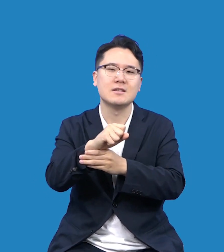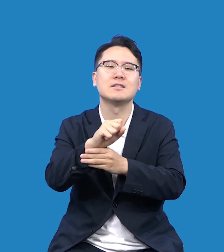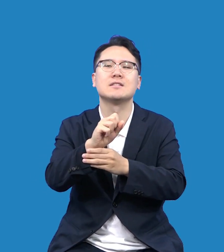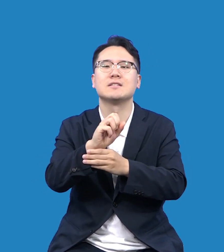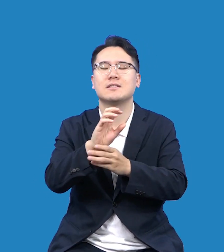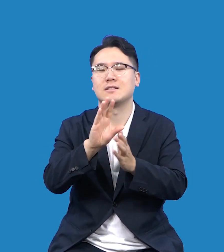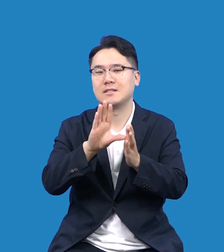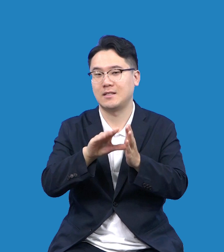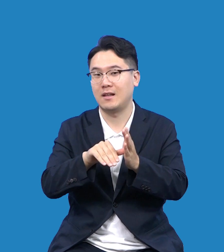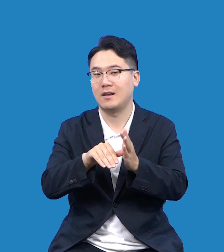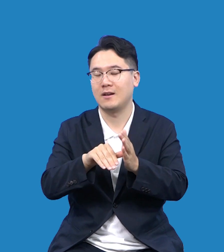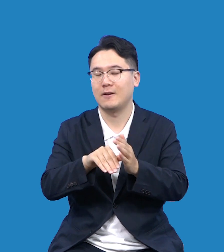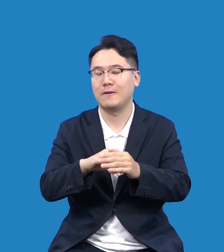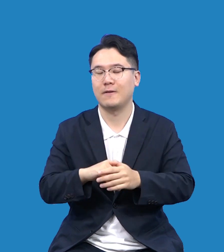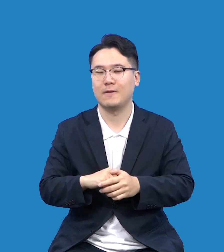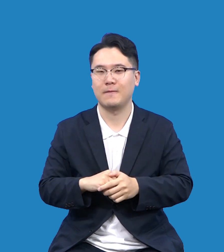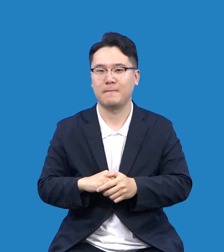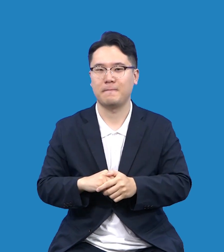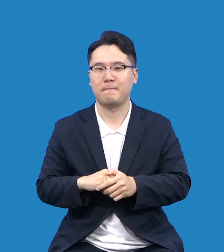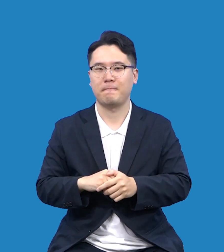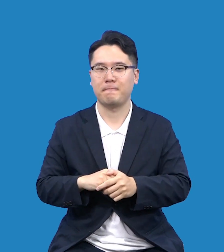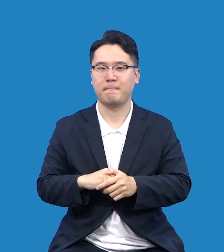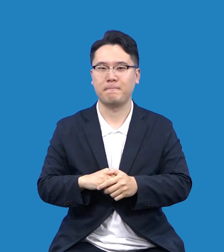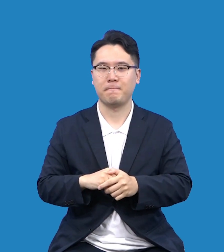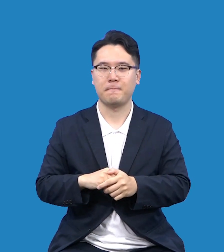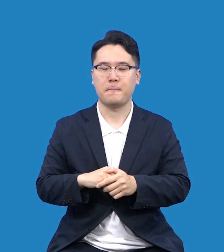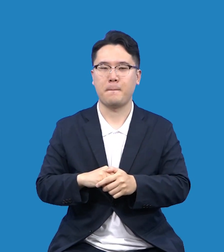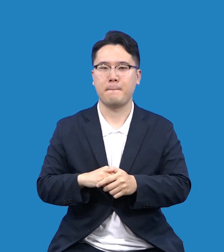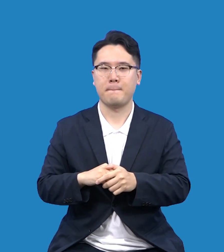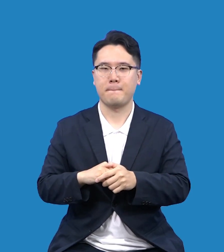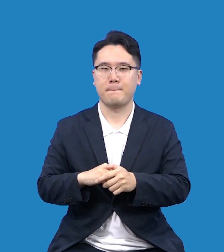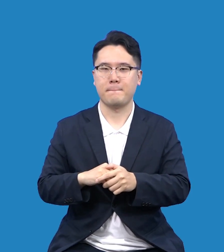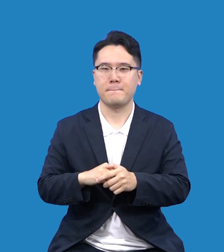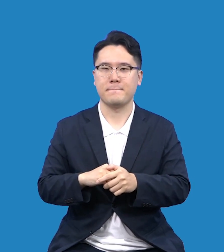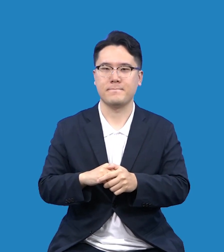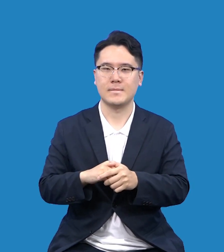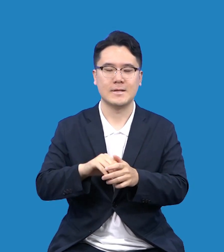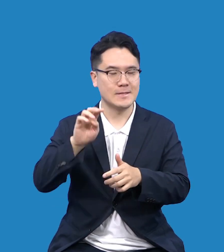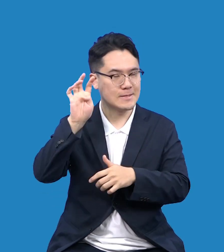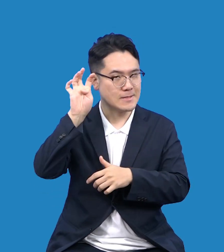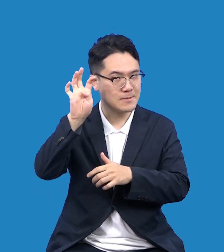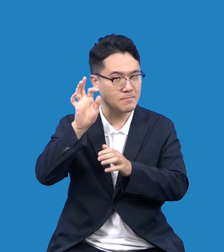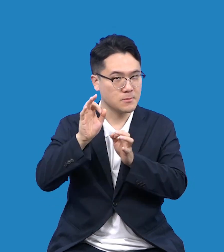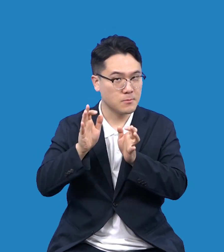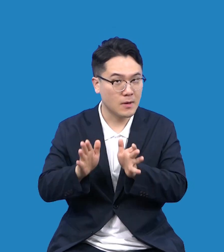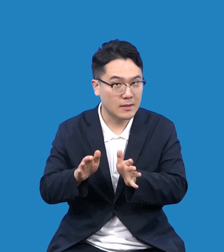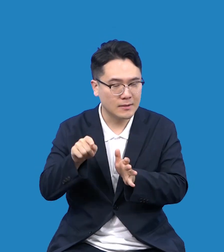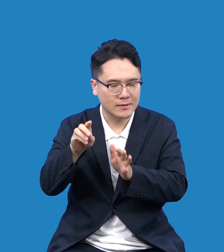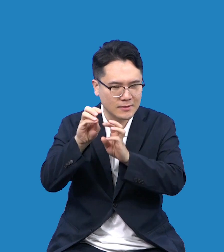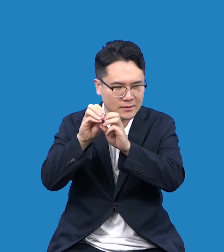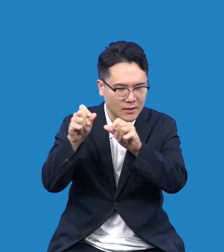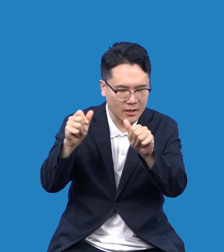자, 그리고 드디어 그들이 40일간 그 땅을 정탐하고 돌아옵니다.